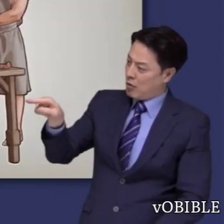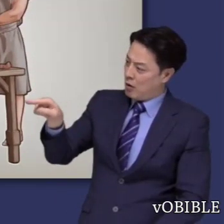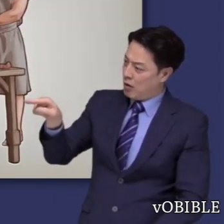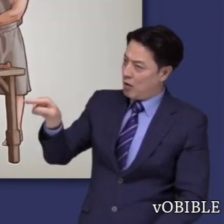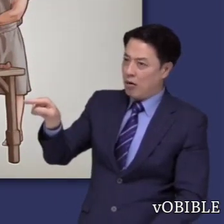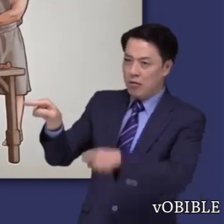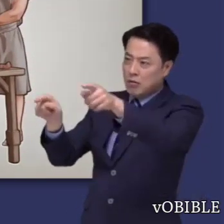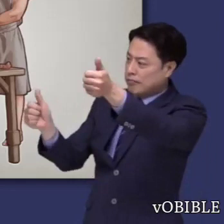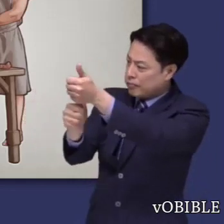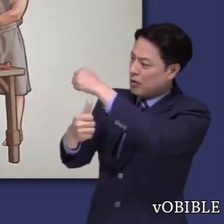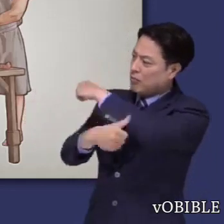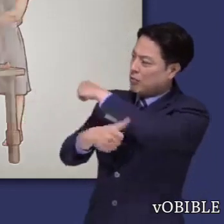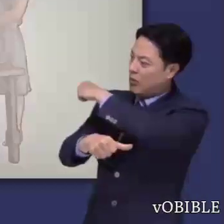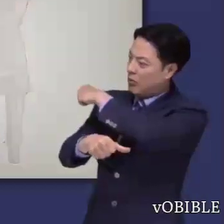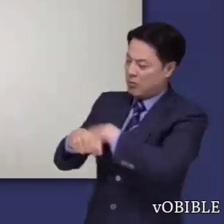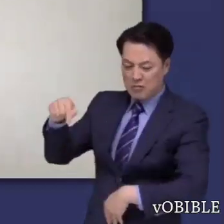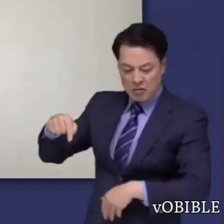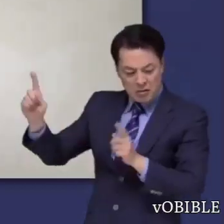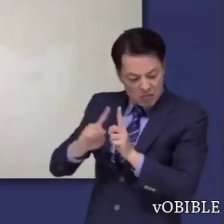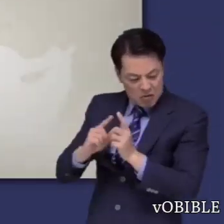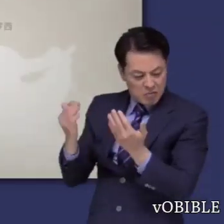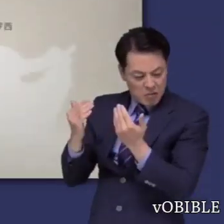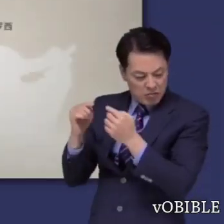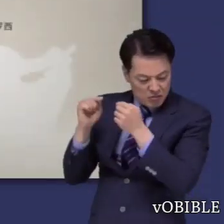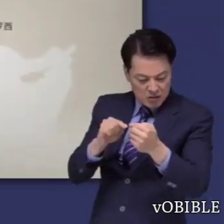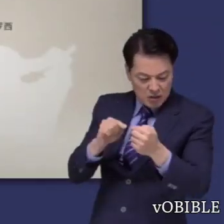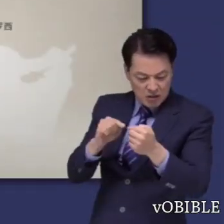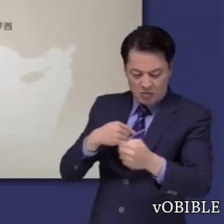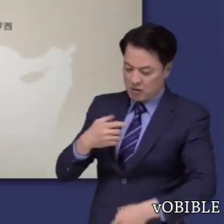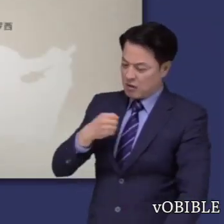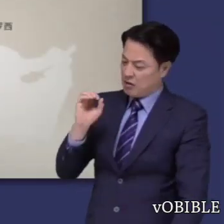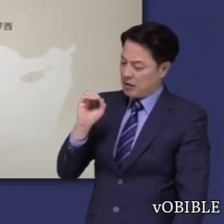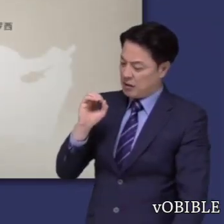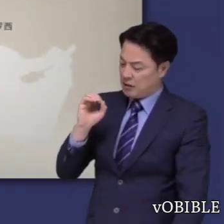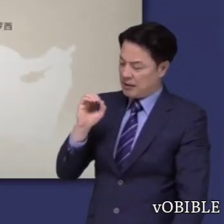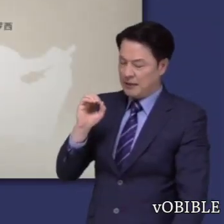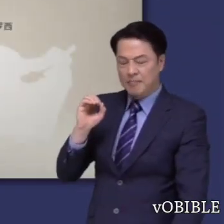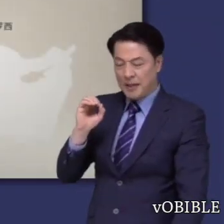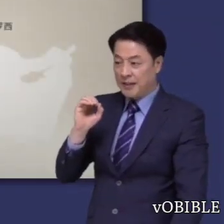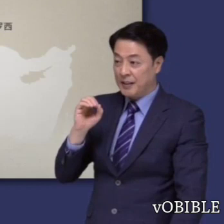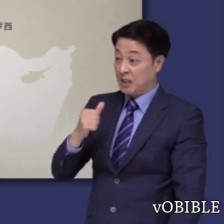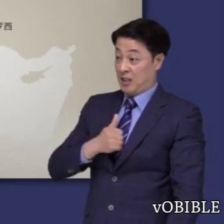不过，保罗没有滥用使徒的权利，擅自把腓利门的奴隶留在身边。